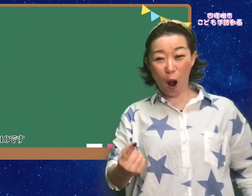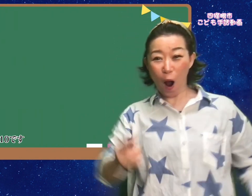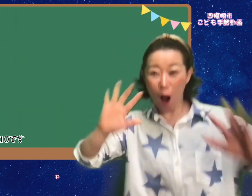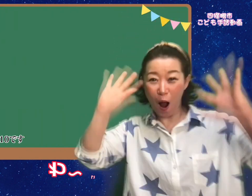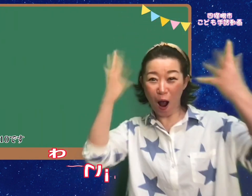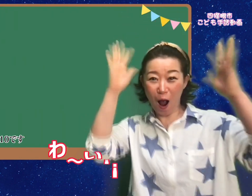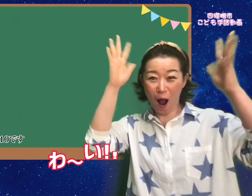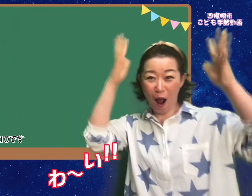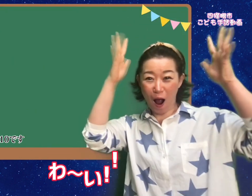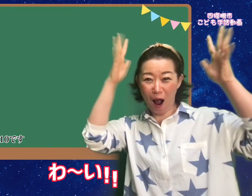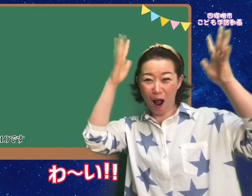わーい！